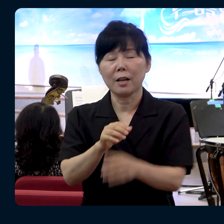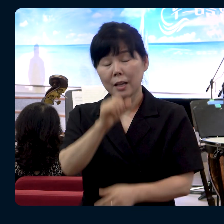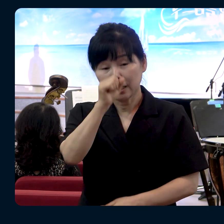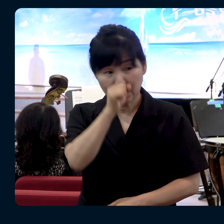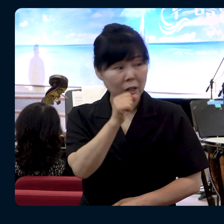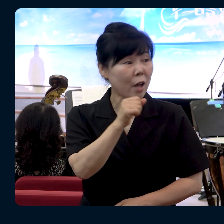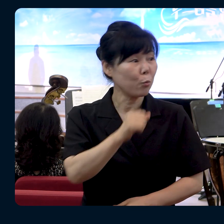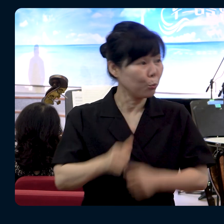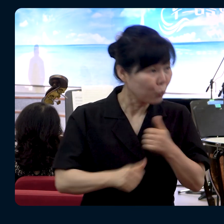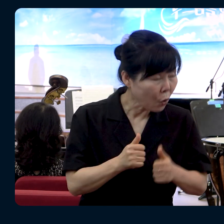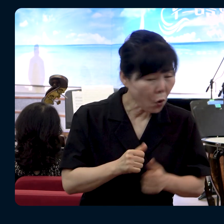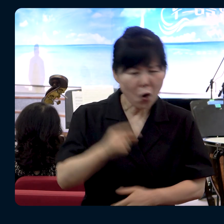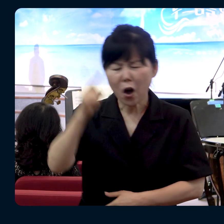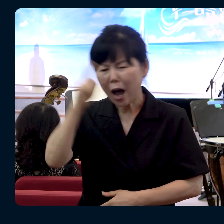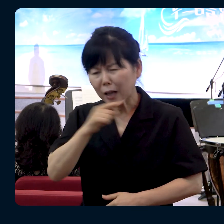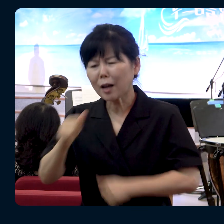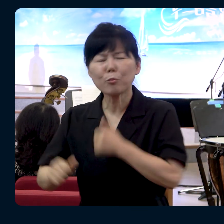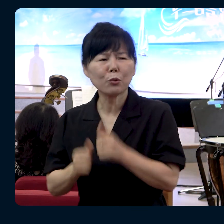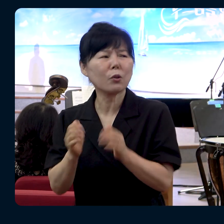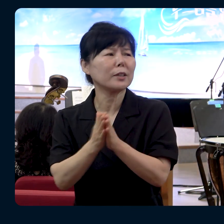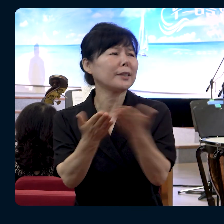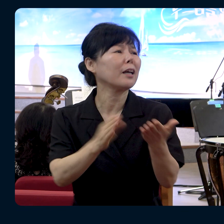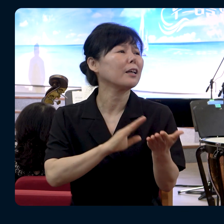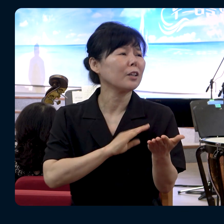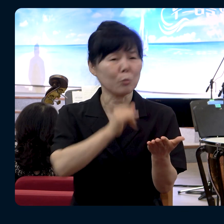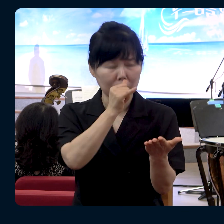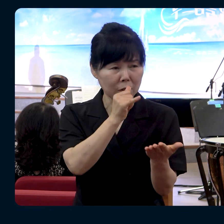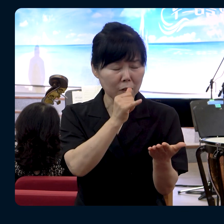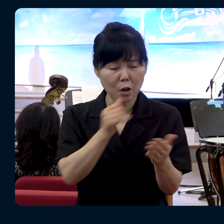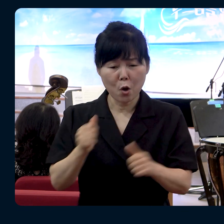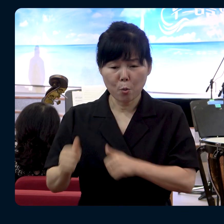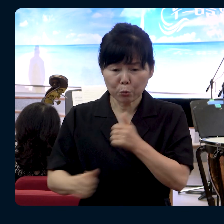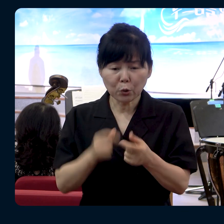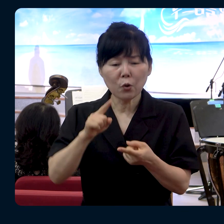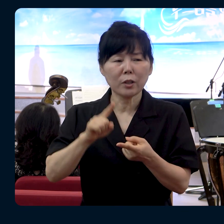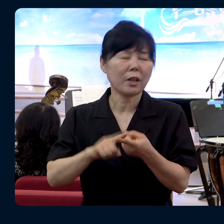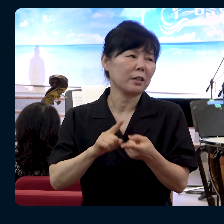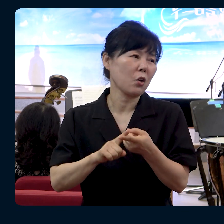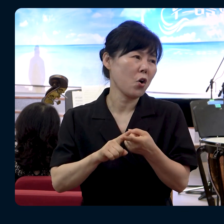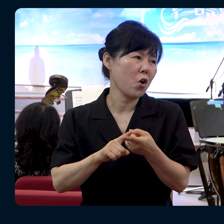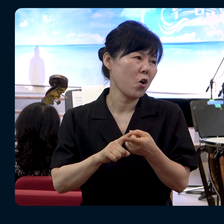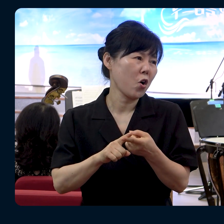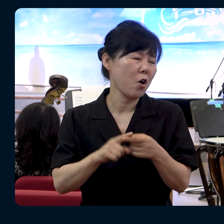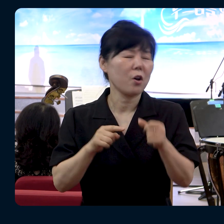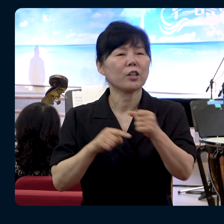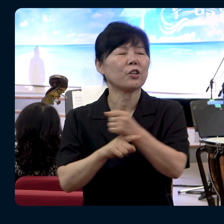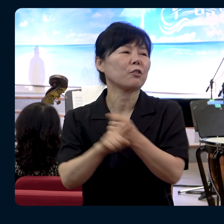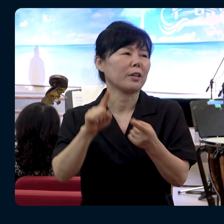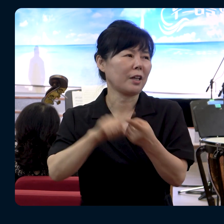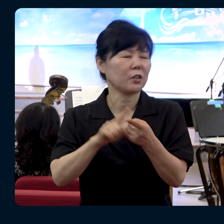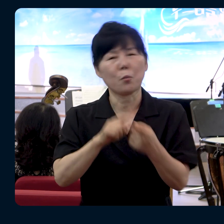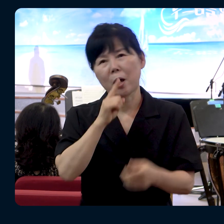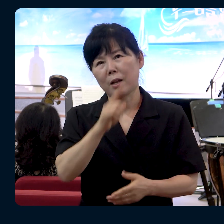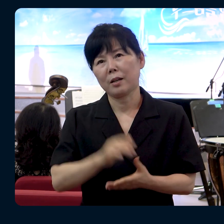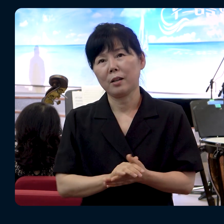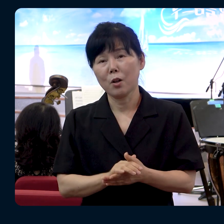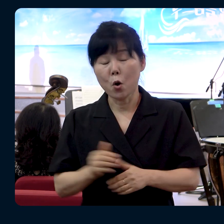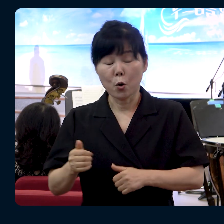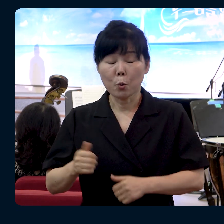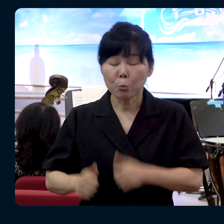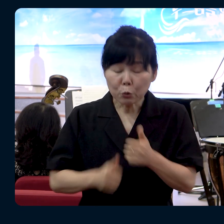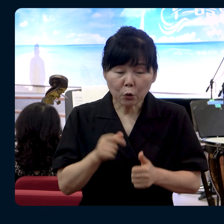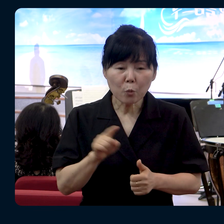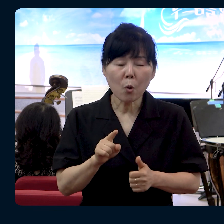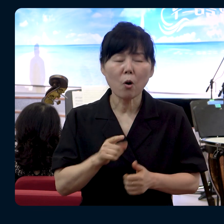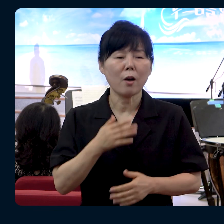악한 분노라는 책에 보면 그분이 분노에 대해서 이렇게 정의를 내렸어요. 분노라는 것은 내가